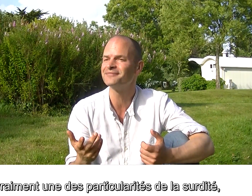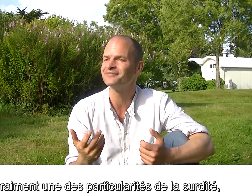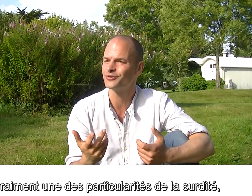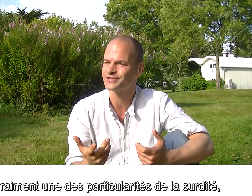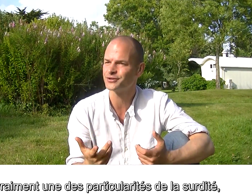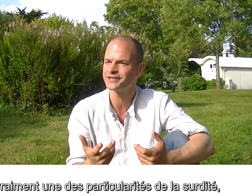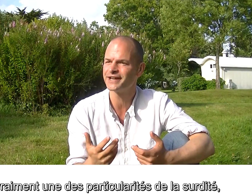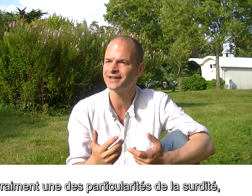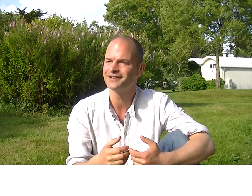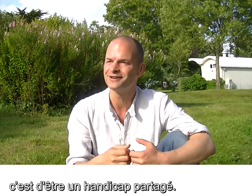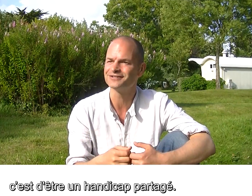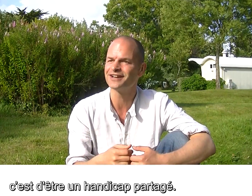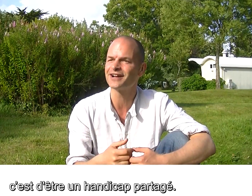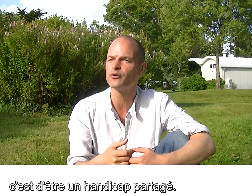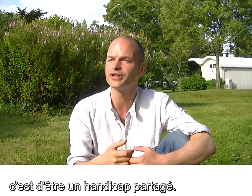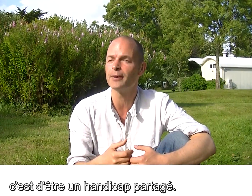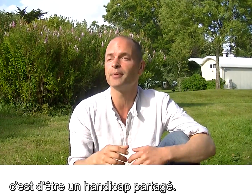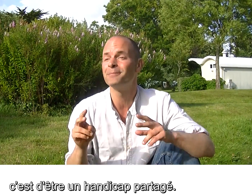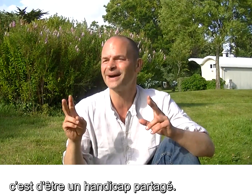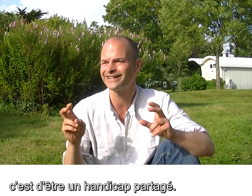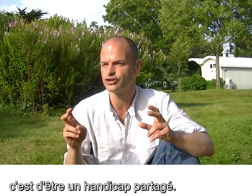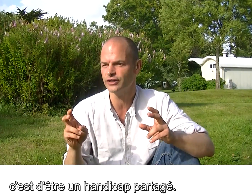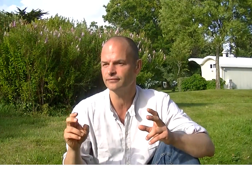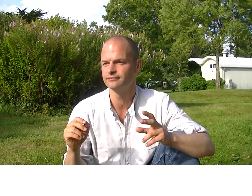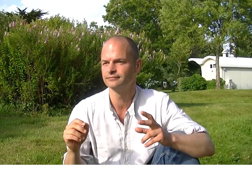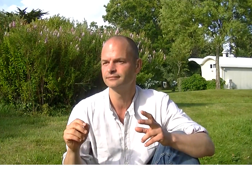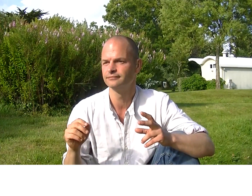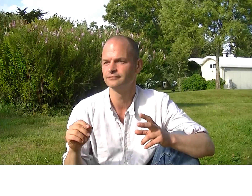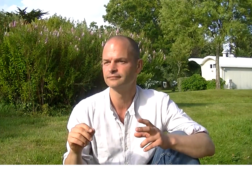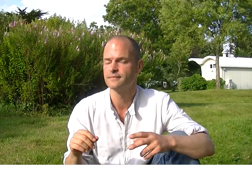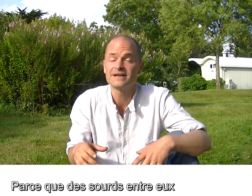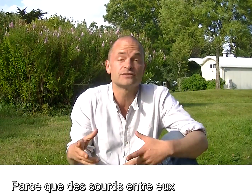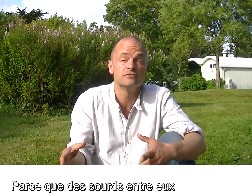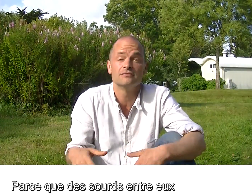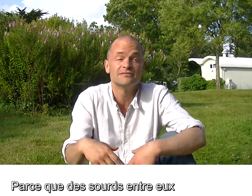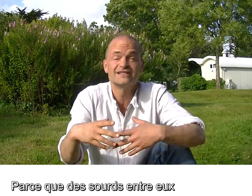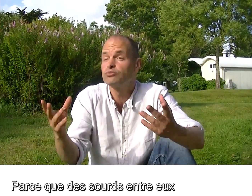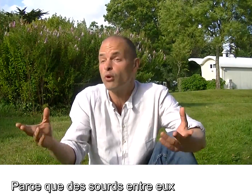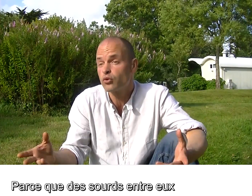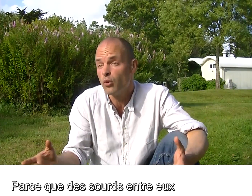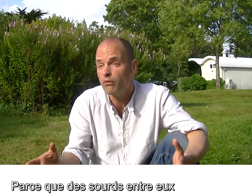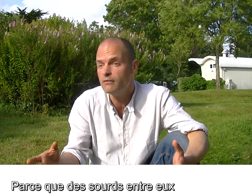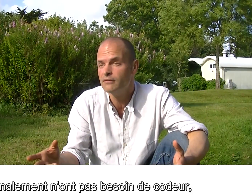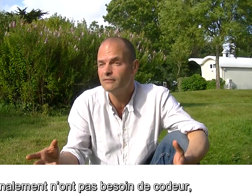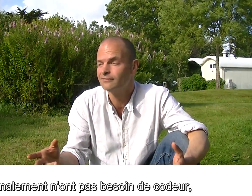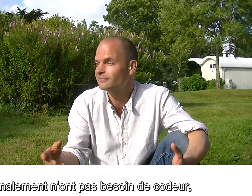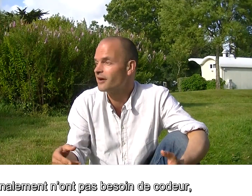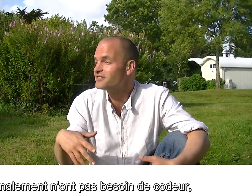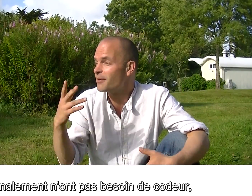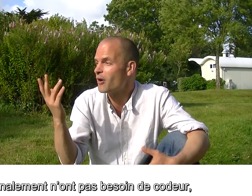de la surdité, c'est d'être un handicap partagé, parce que des sourds entre eux, finalement,